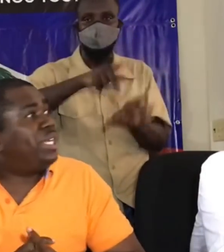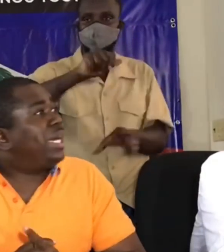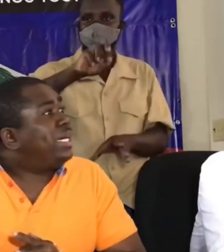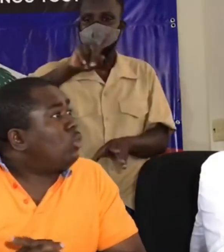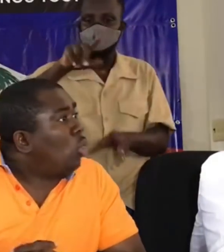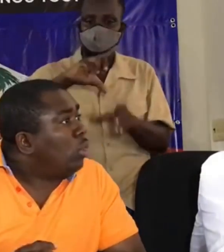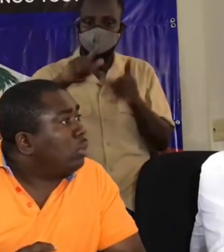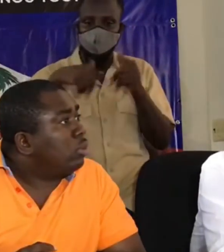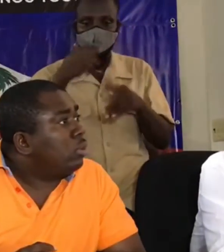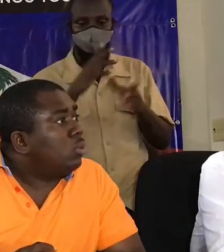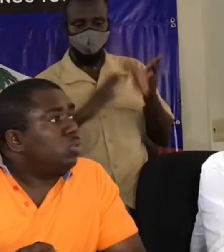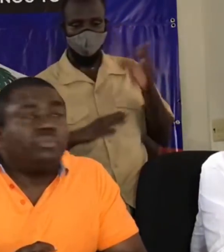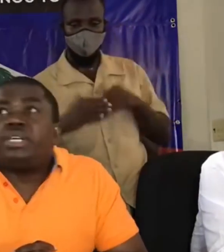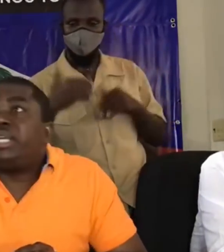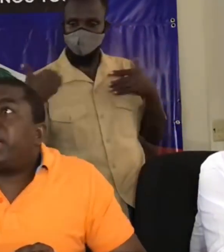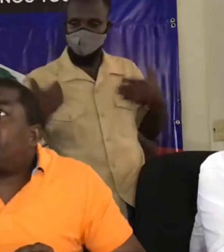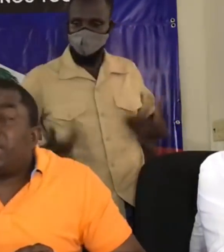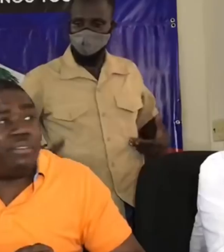des déclarations.